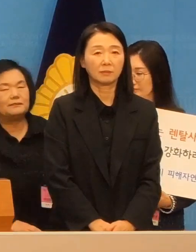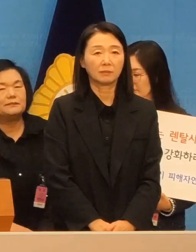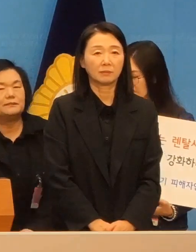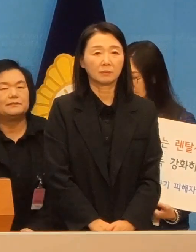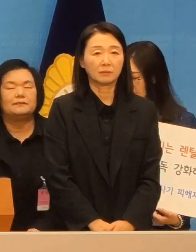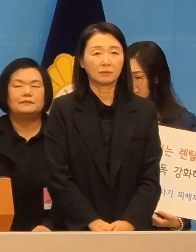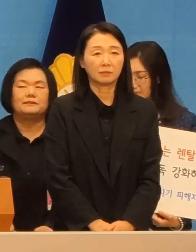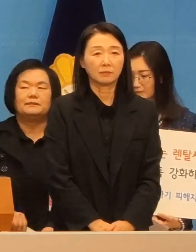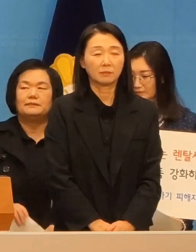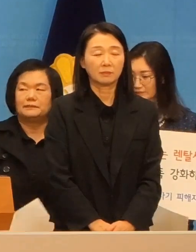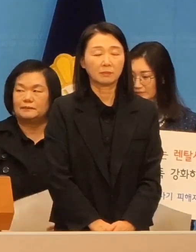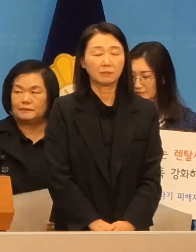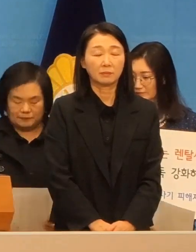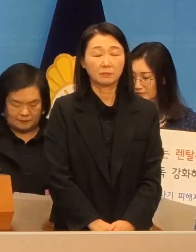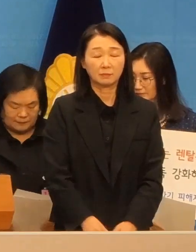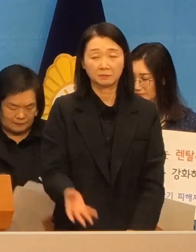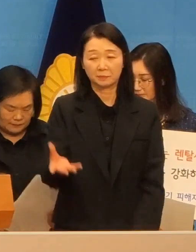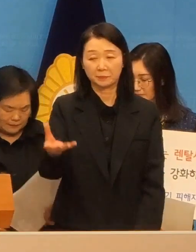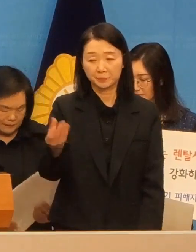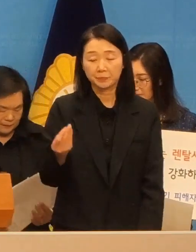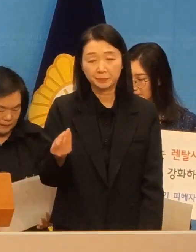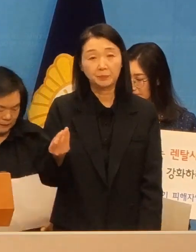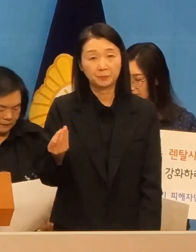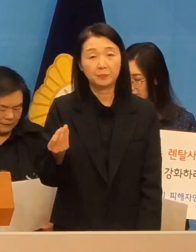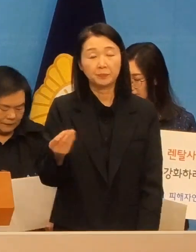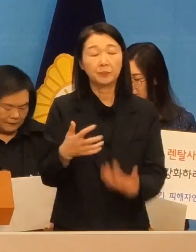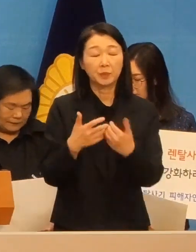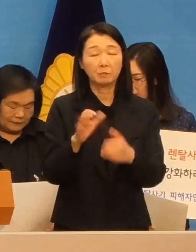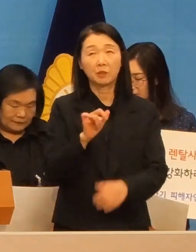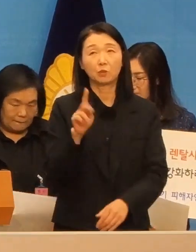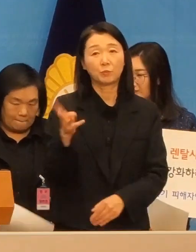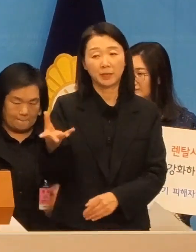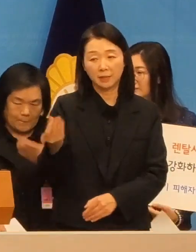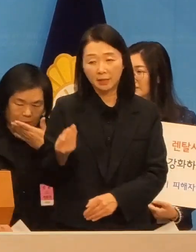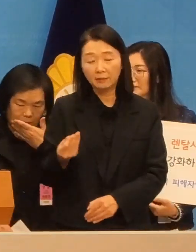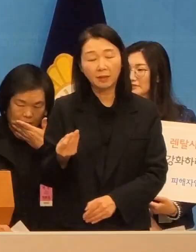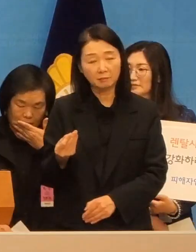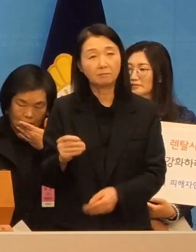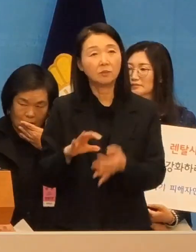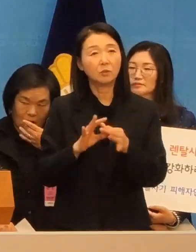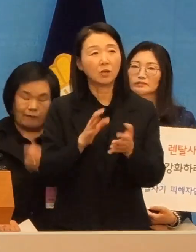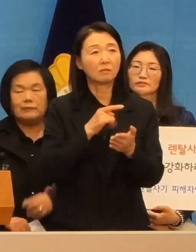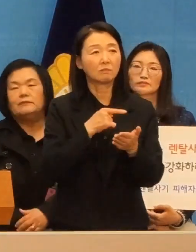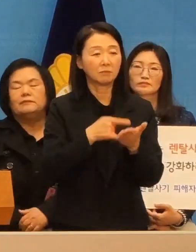예, 우리 팩토링 렌탈이나 또 우리 B2B 렌탈 사기로 인한 피해가 정말로